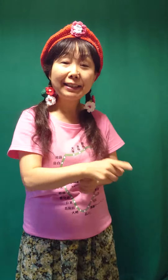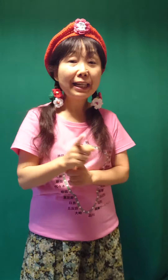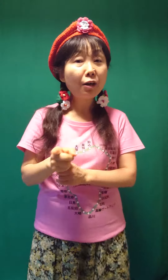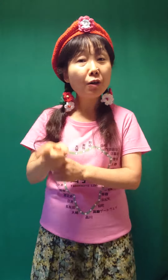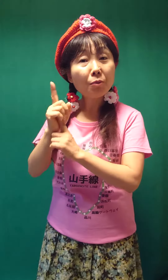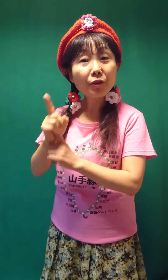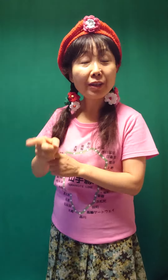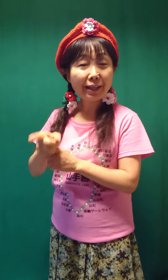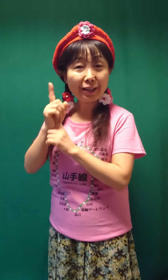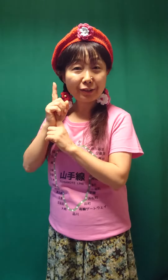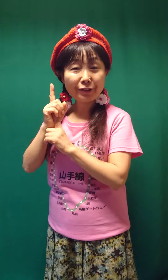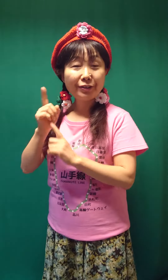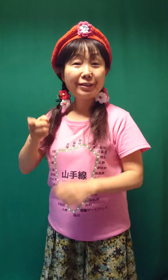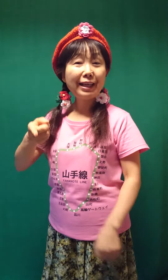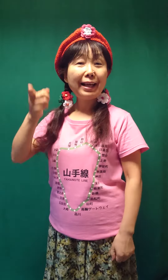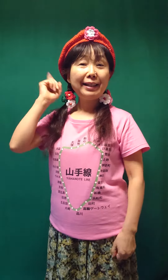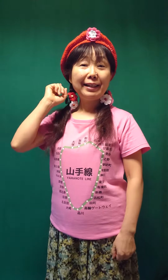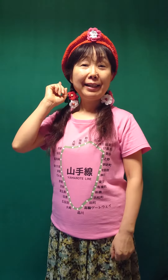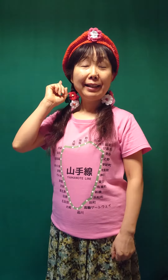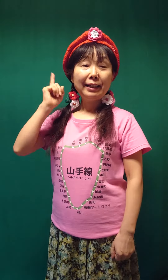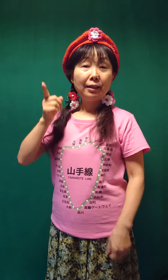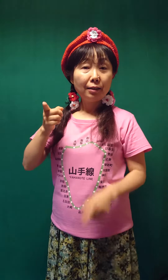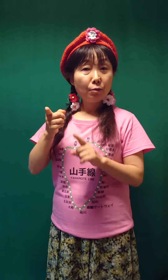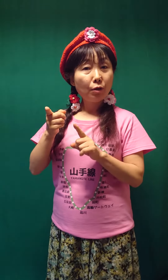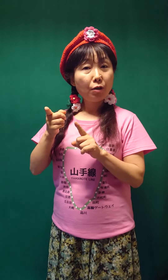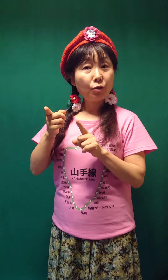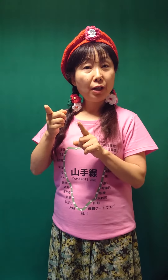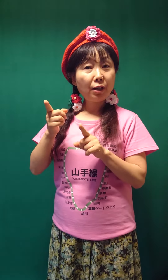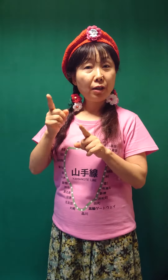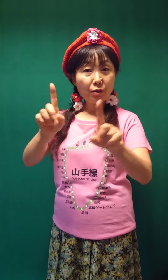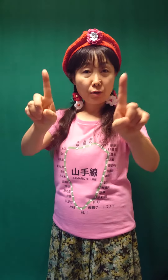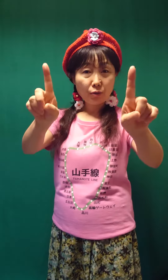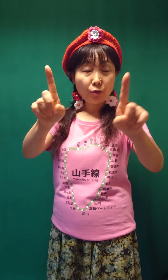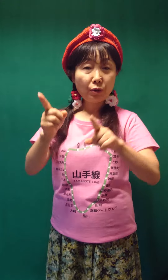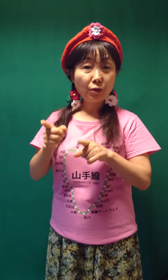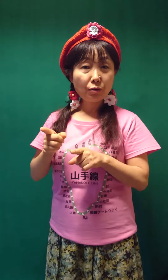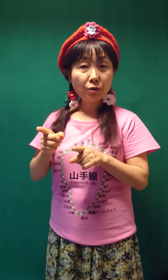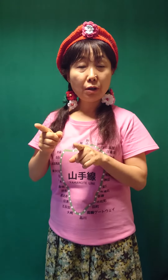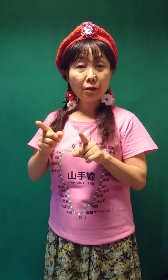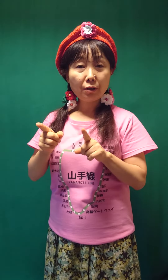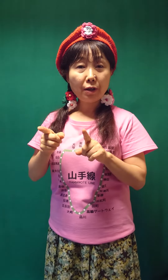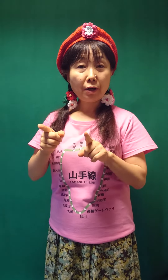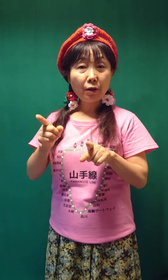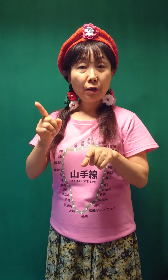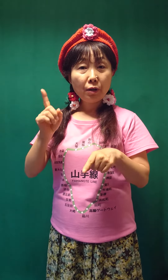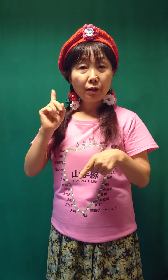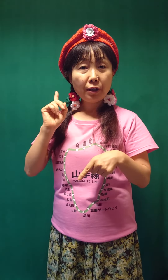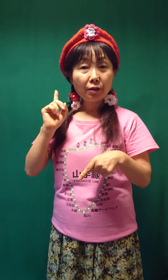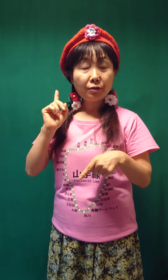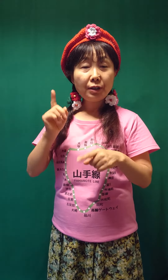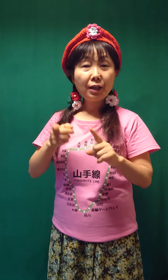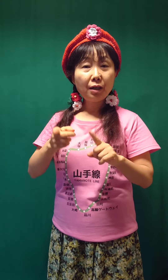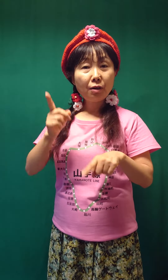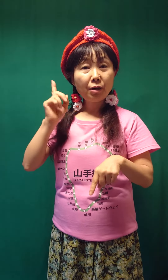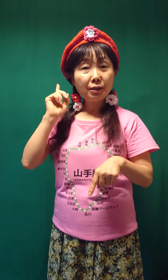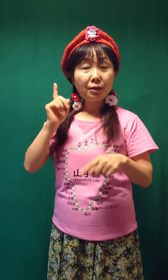釣竿を持っている、でなんかこれ両手を使って逆に表して